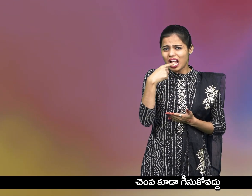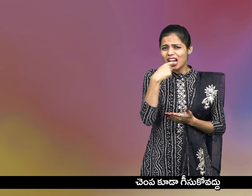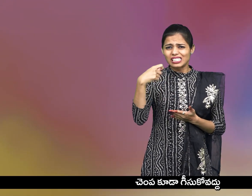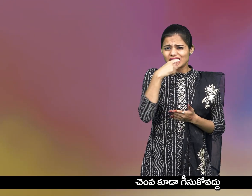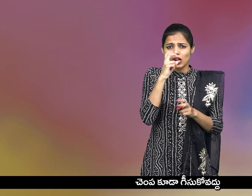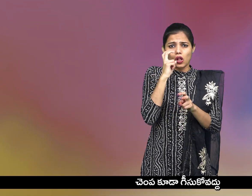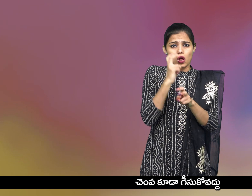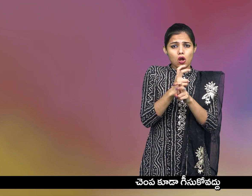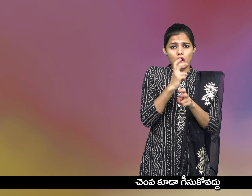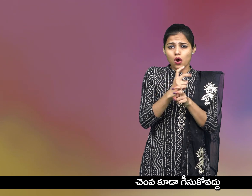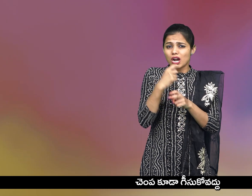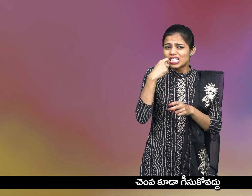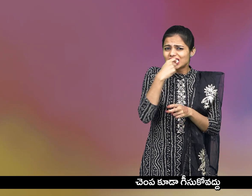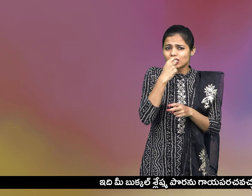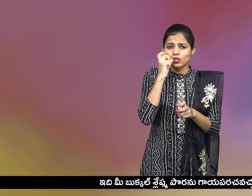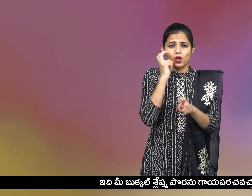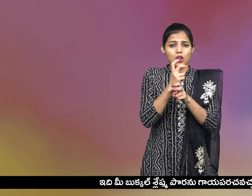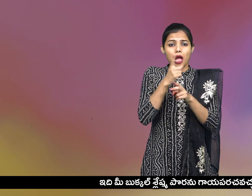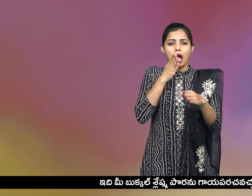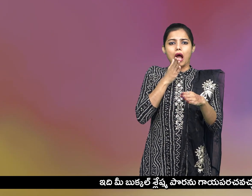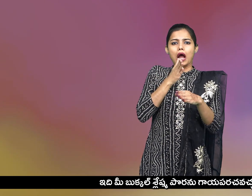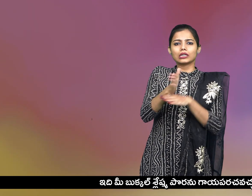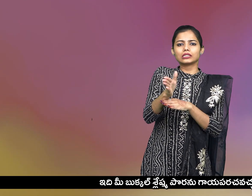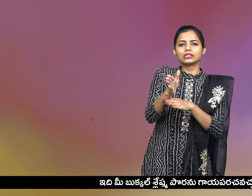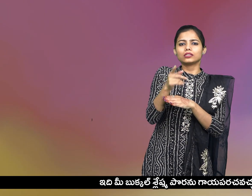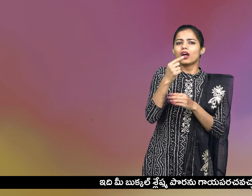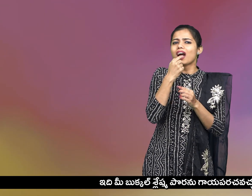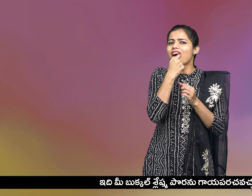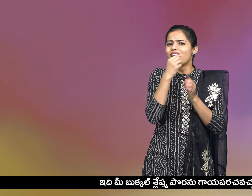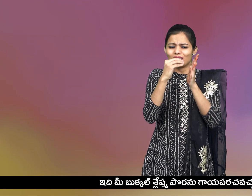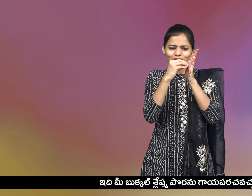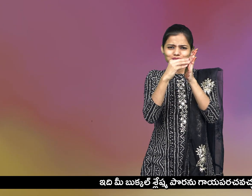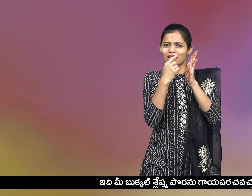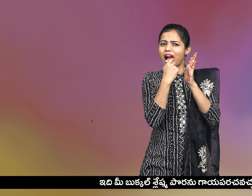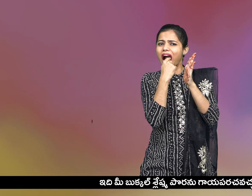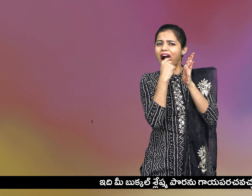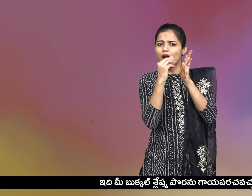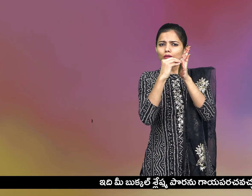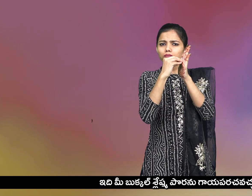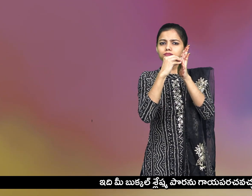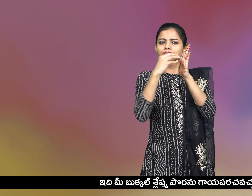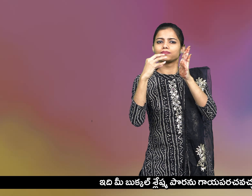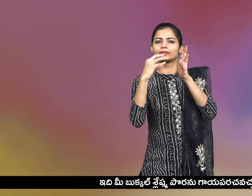చెంప కూడా గీసుకోవద్దు. ఇది మీ బుక్కల్ శ్లేష్మ పొరను గాయపరచవచ్చు.